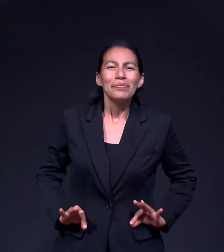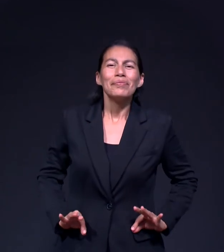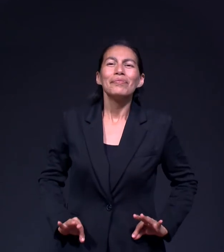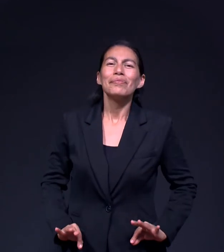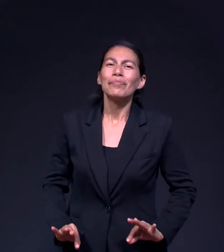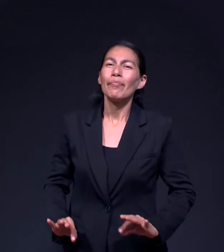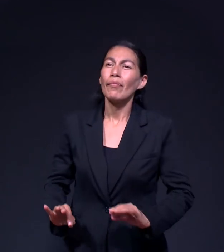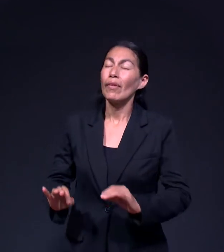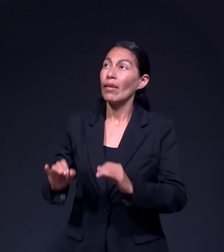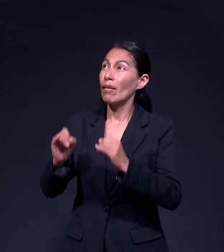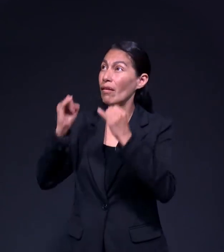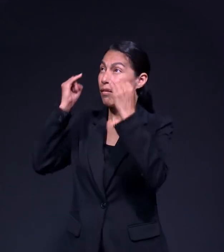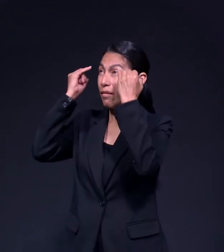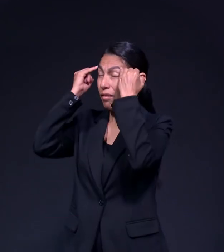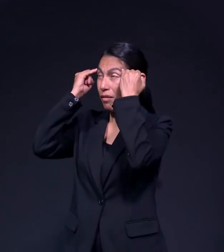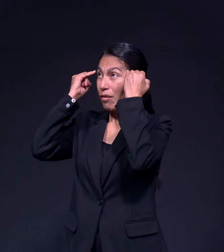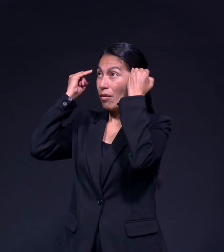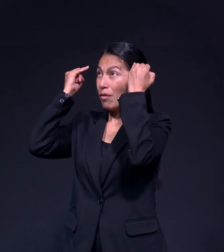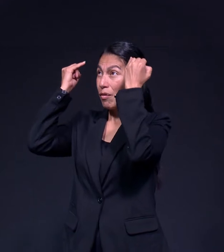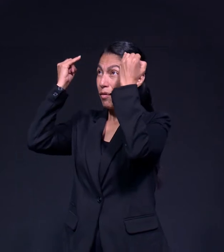bajo la sombra del